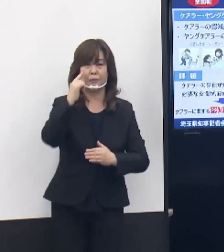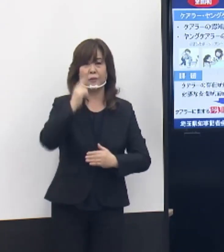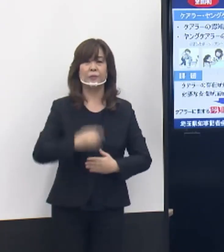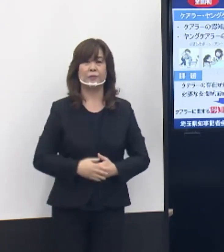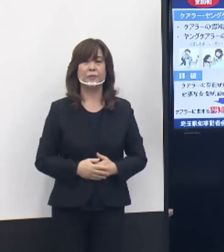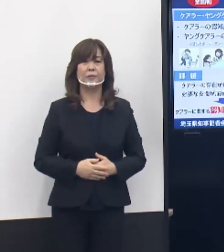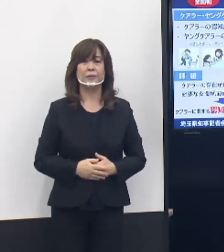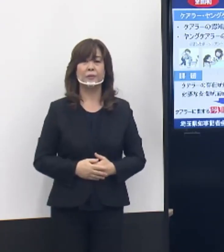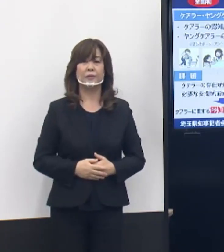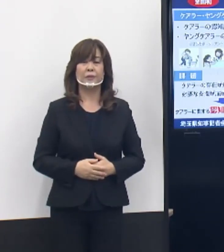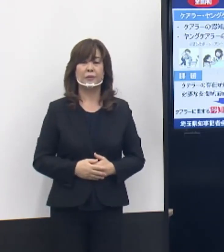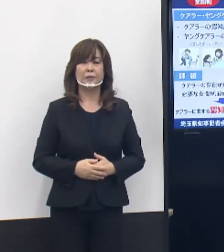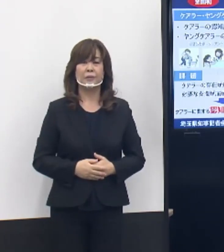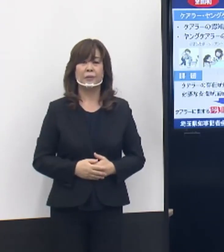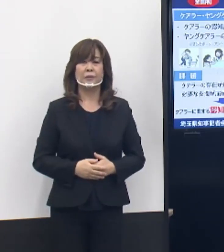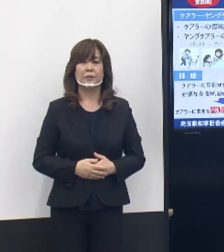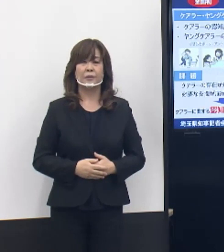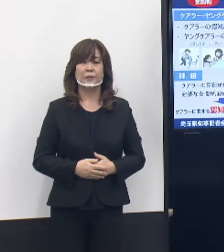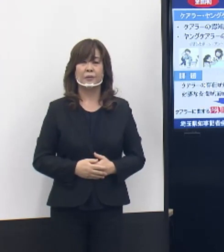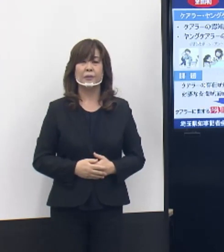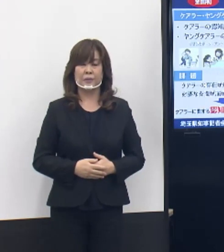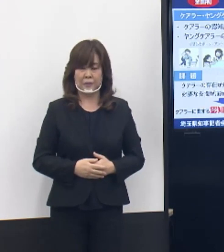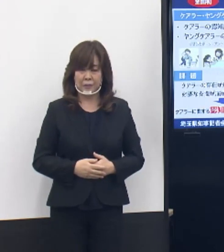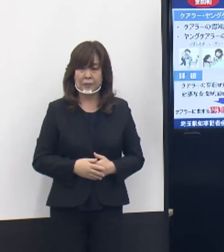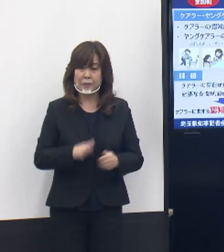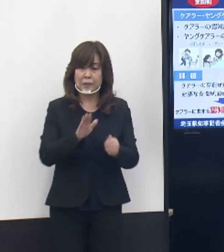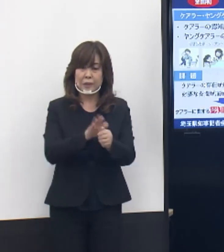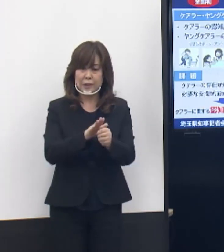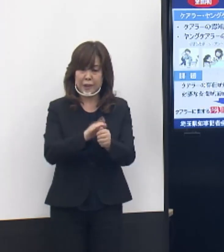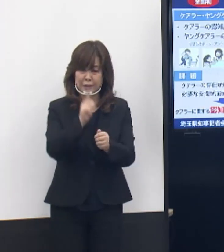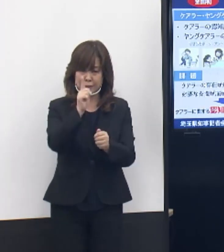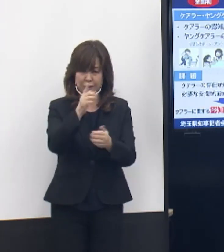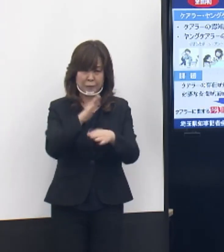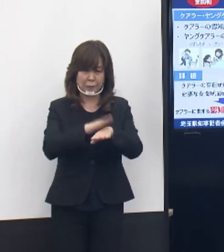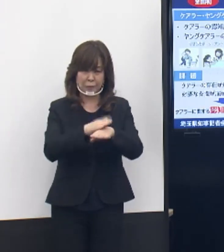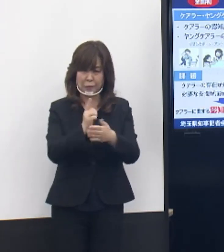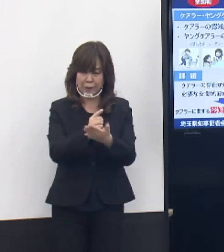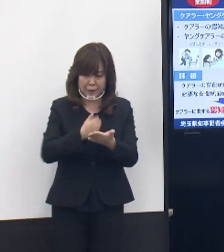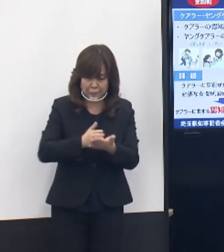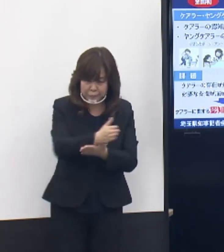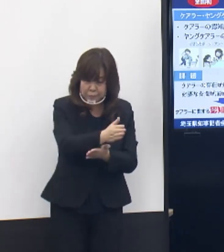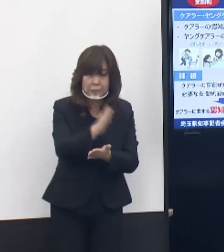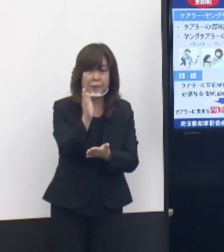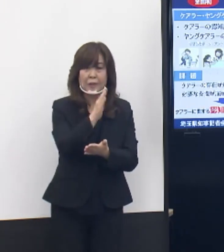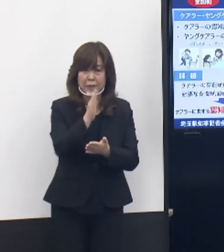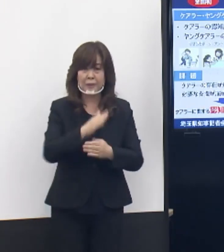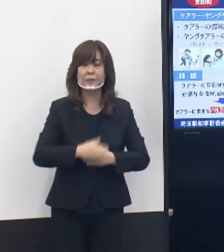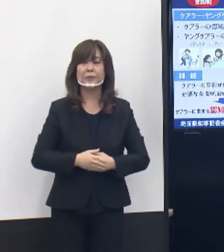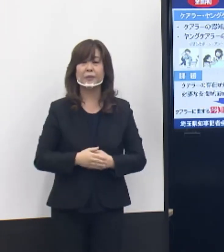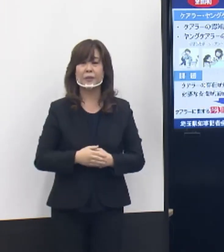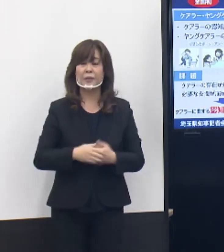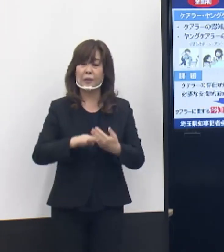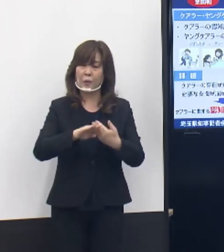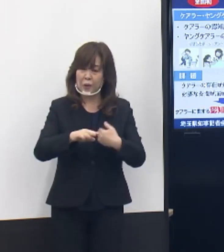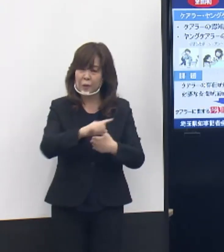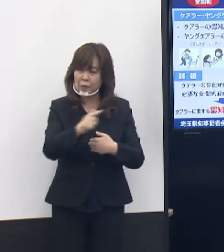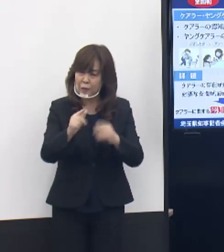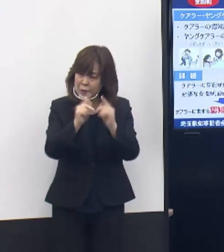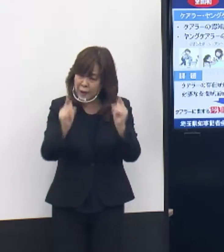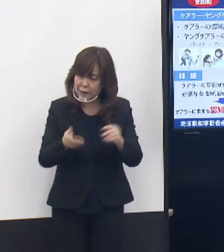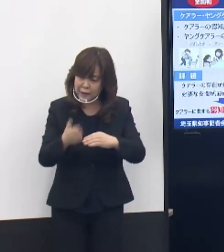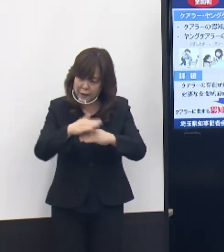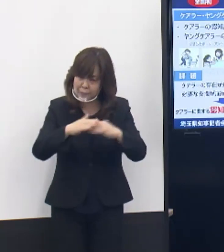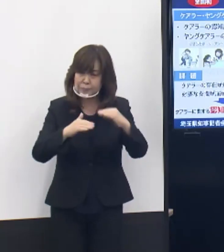ある一方向から の、 アプローチだけでは正解が導き出せないような複雑な問題もはらんでいると思います